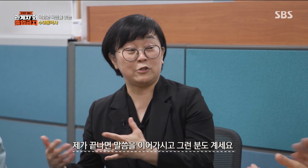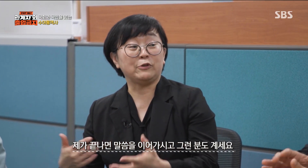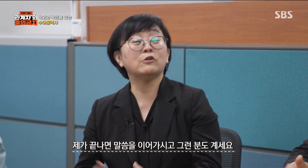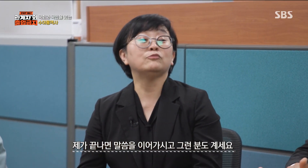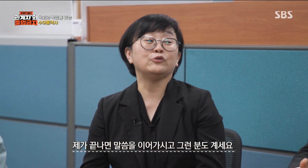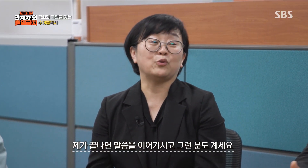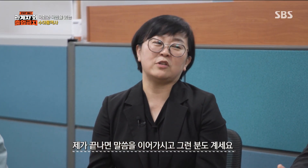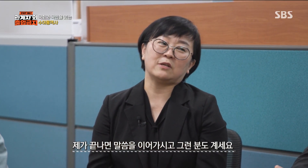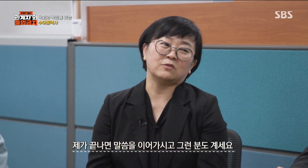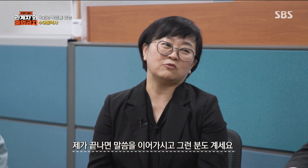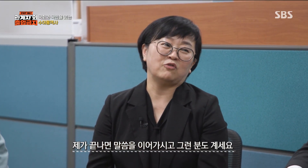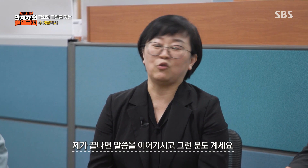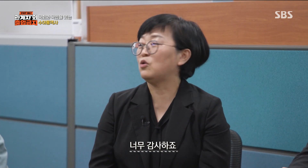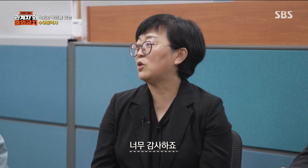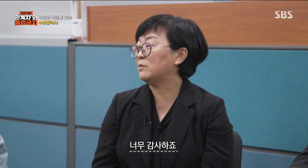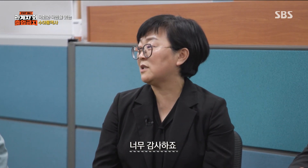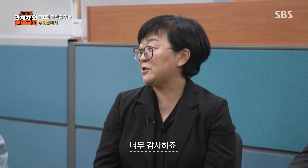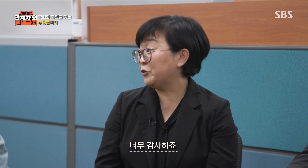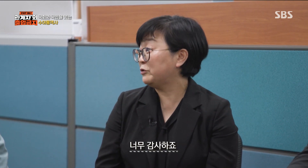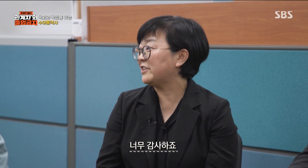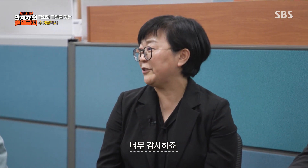말씀을 이어가시고 이런 분도 계세요. 감사합니다. 이상하시죠.